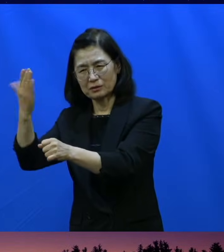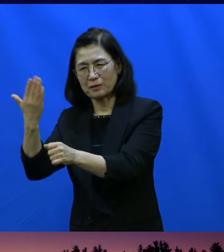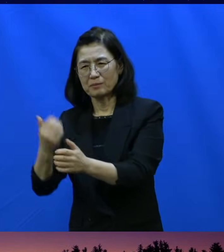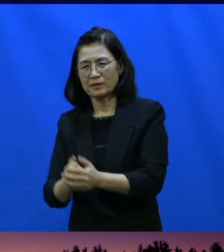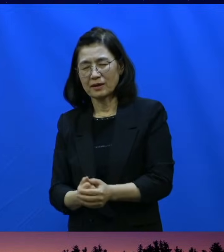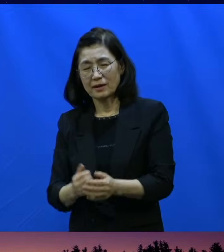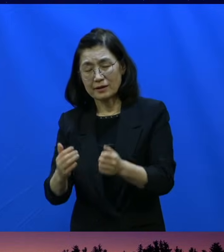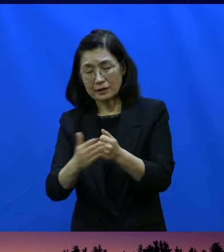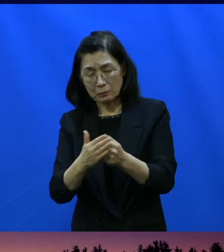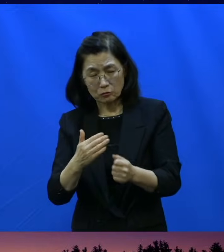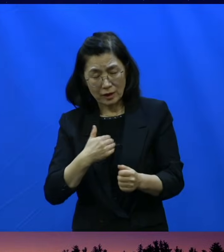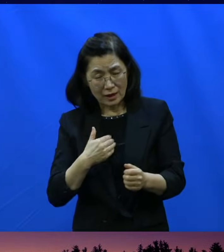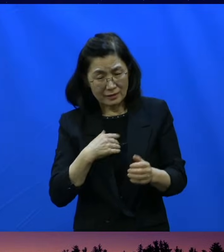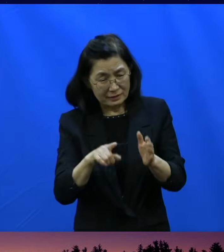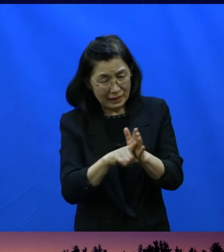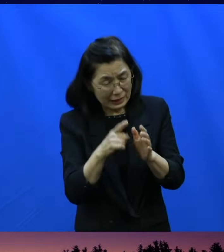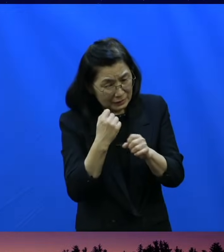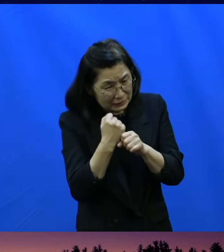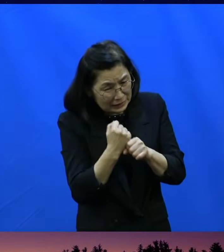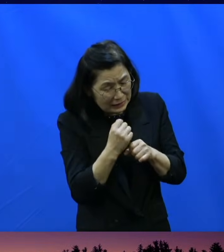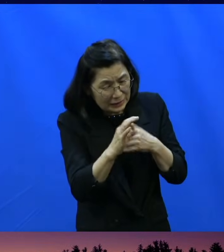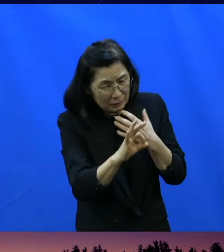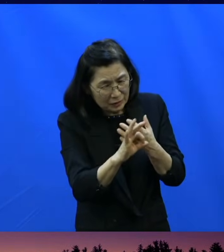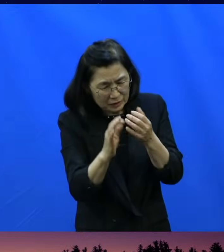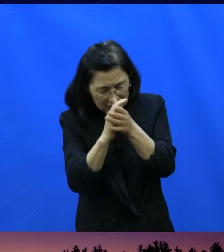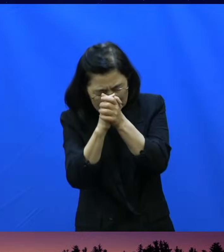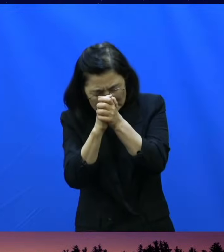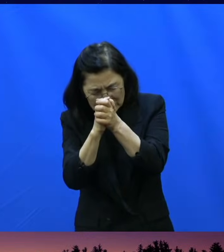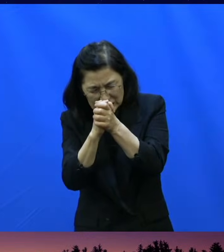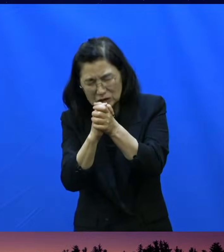없고 순간순간 하나님을 의지하지도 않고.